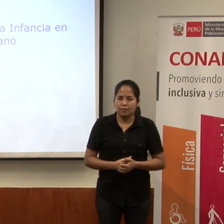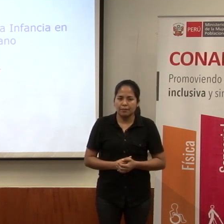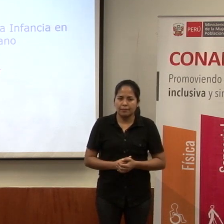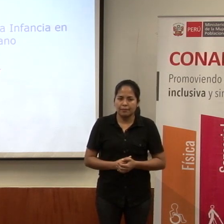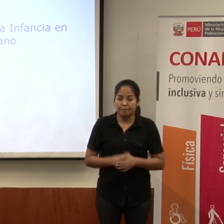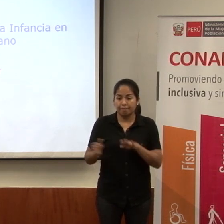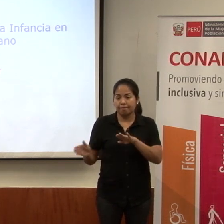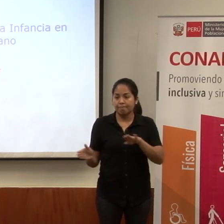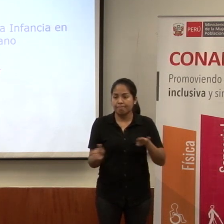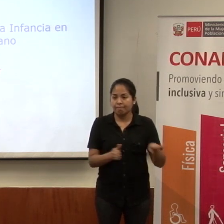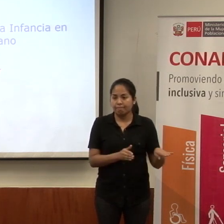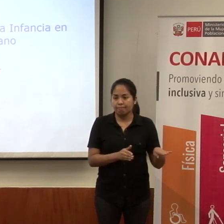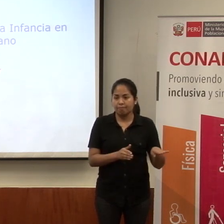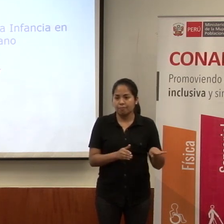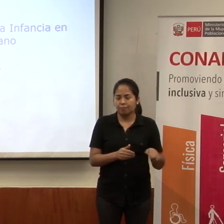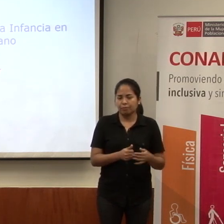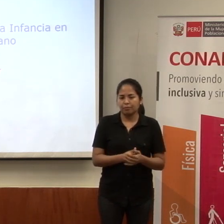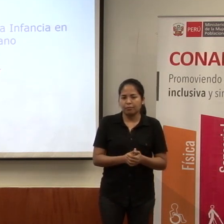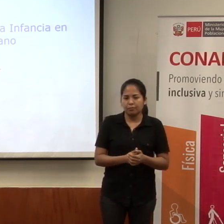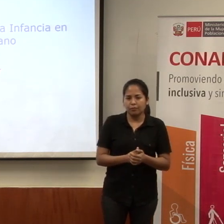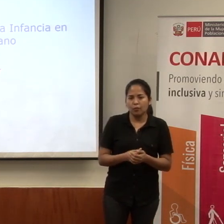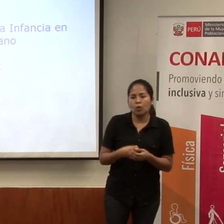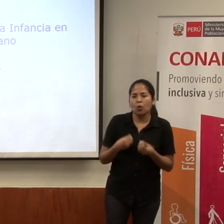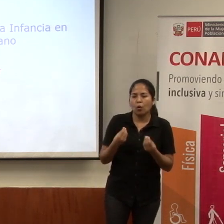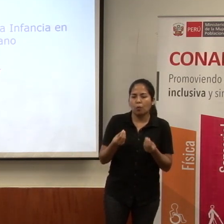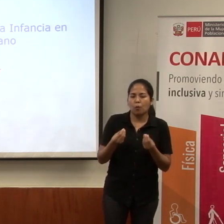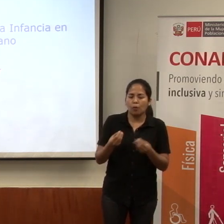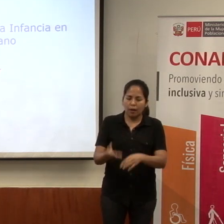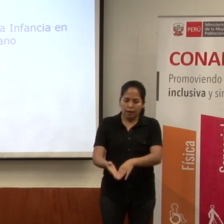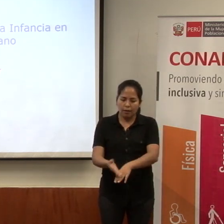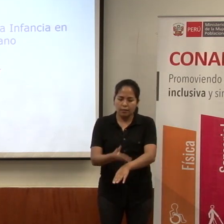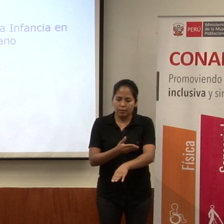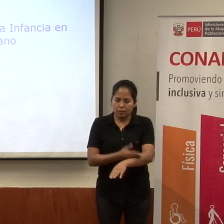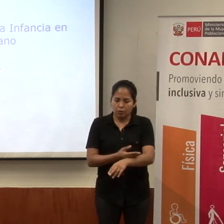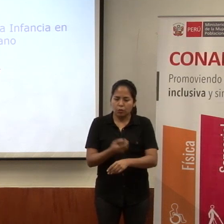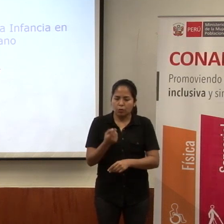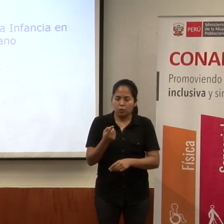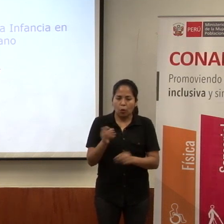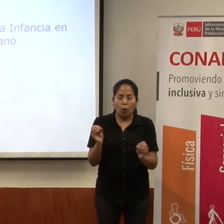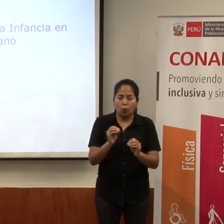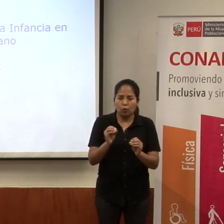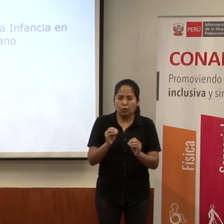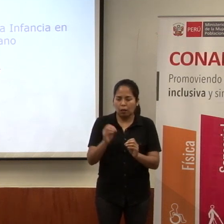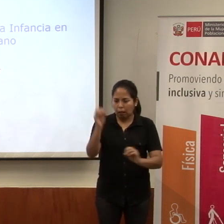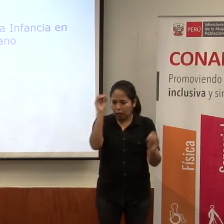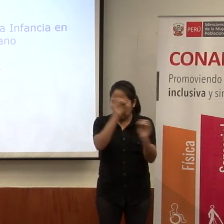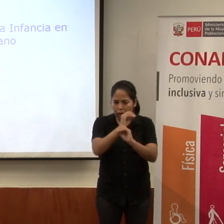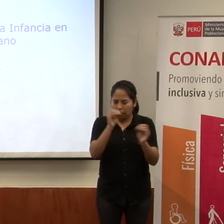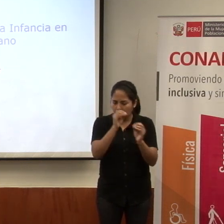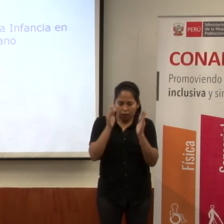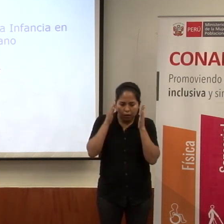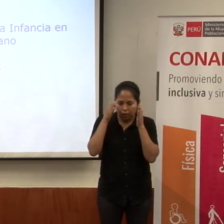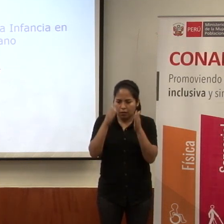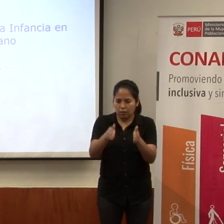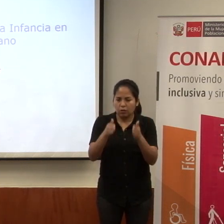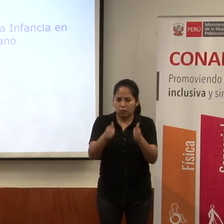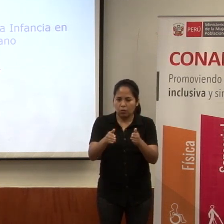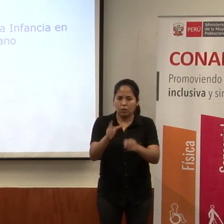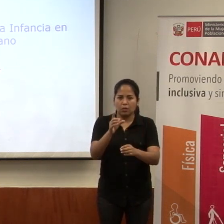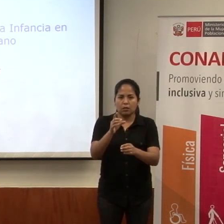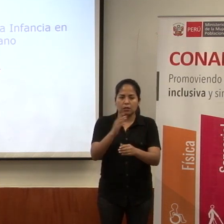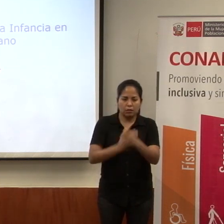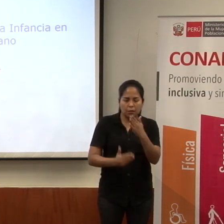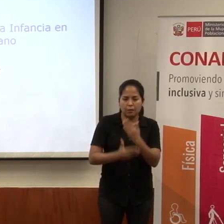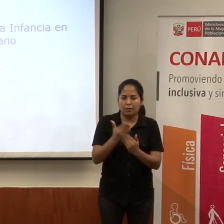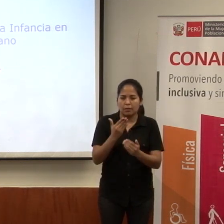también el hándicap que significa el no detectar o el no atender una discapacidad en un momento